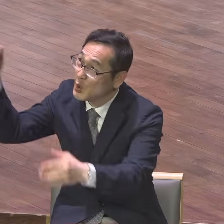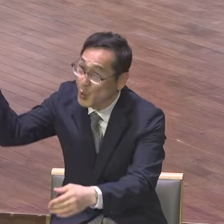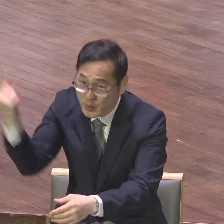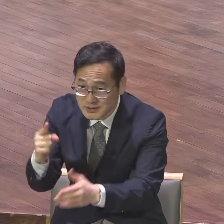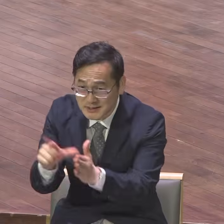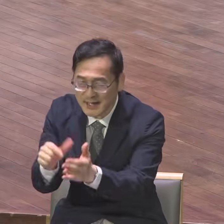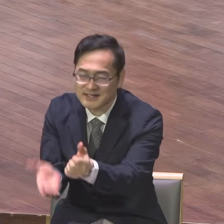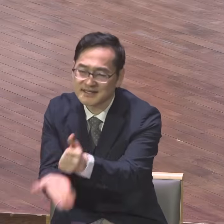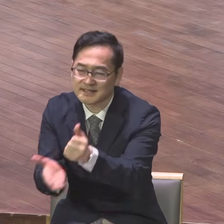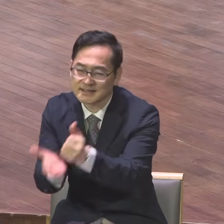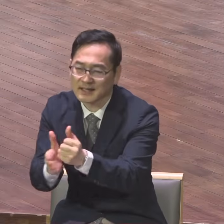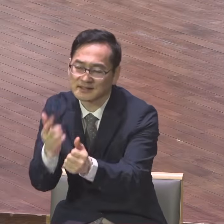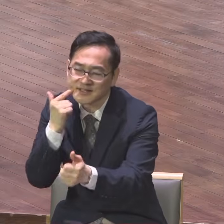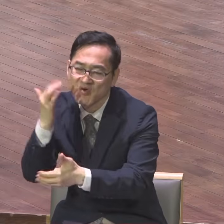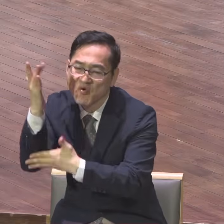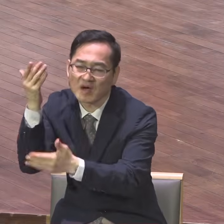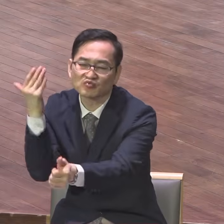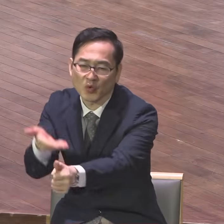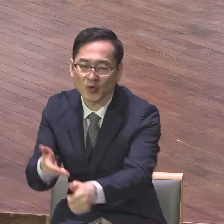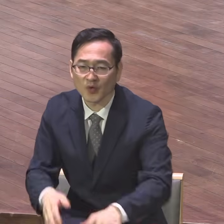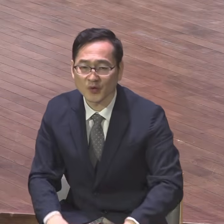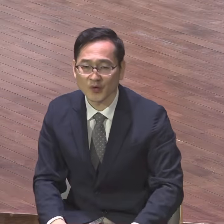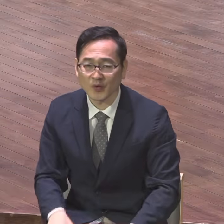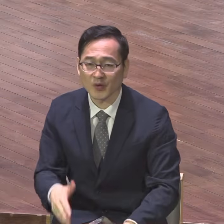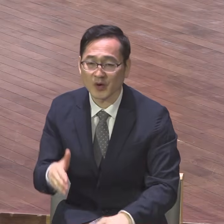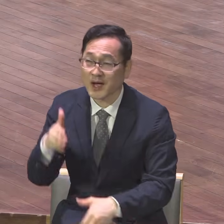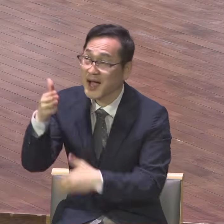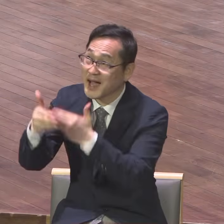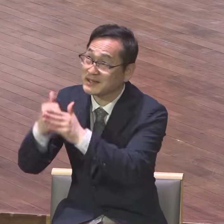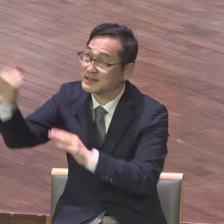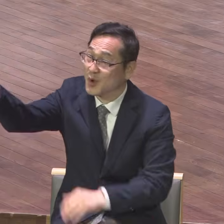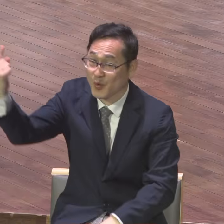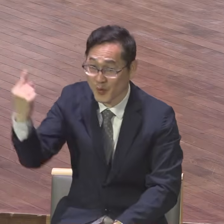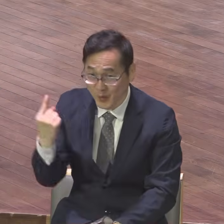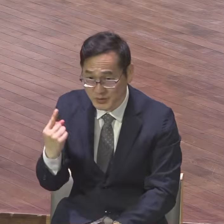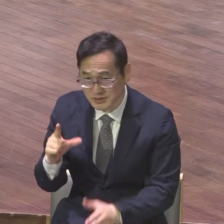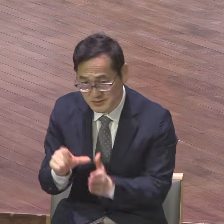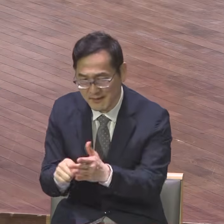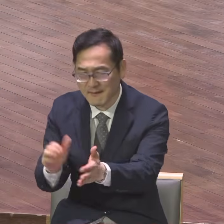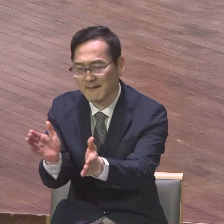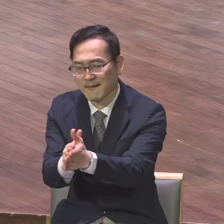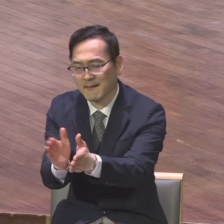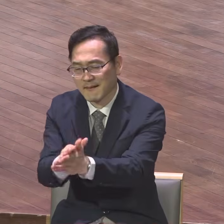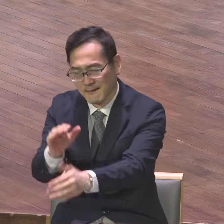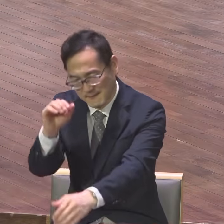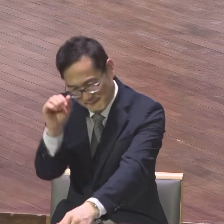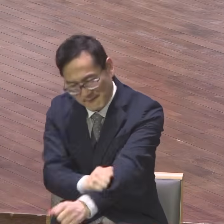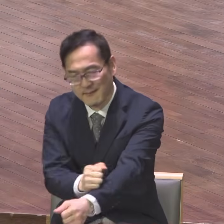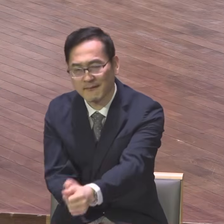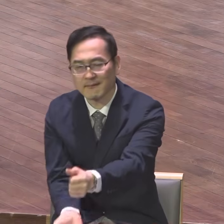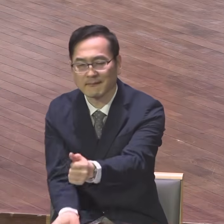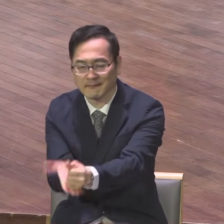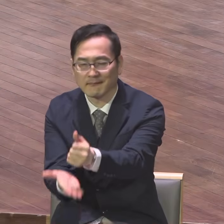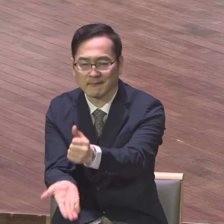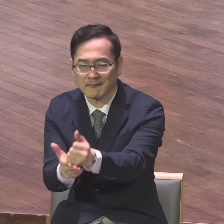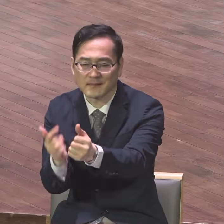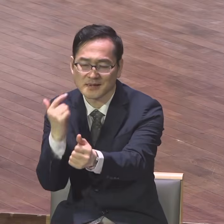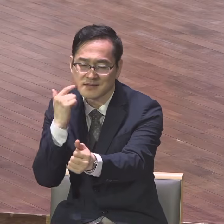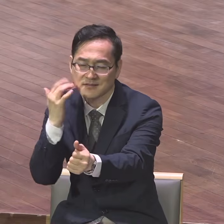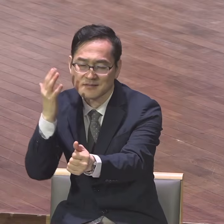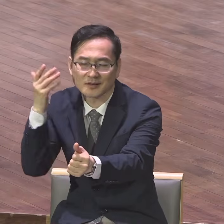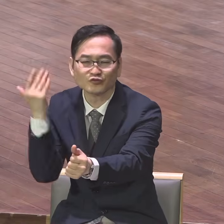할 것이라. 주님 앞에 설 때에, 주님이 나타나실 때에 영광과 존귀를 받게 해주겠다.